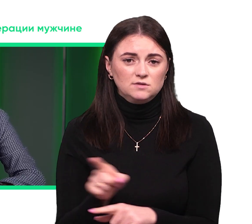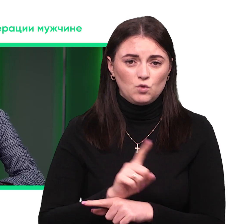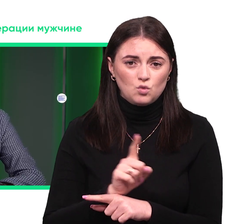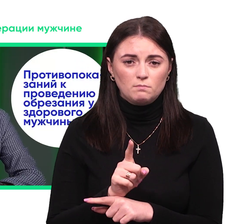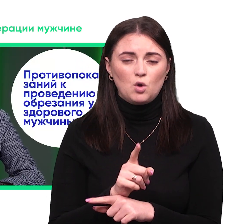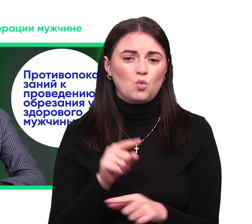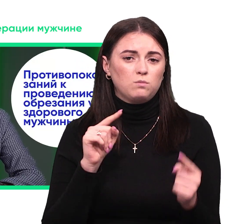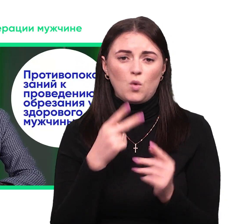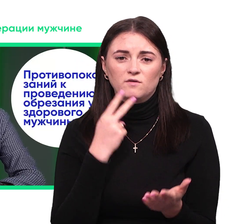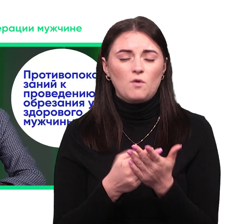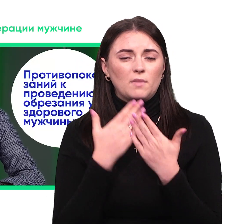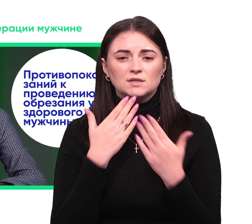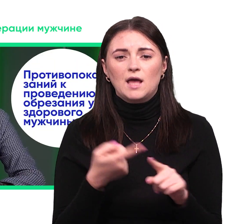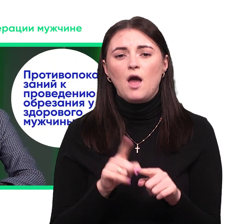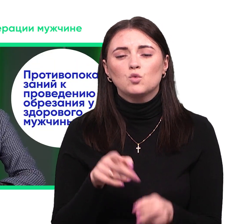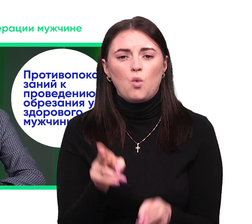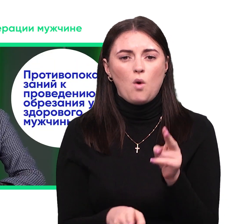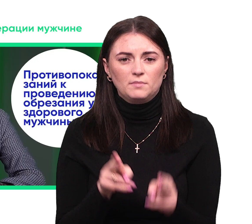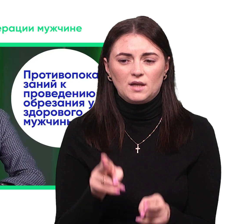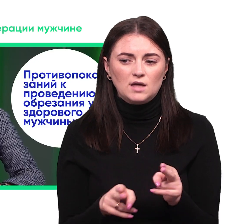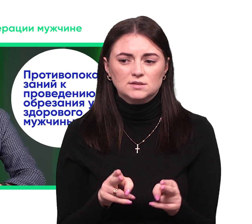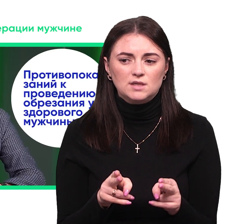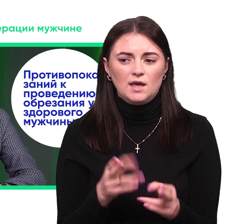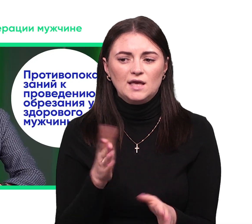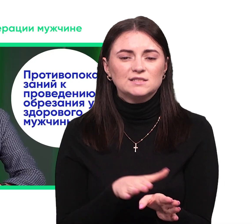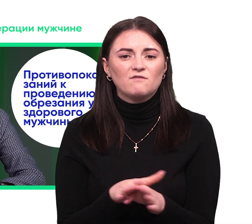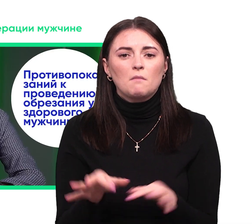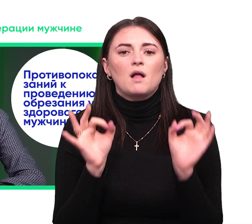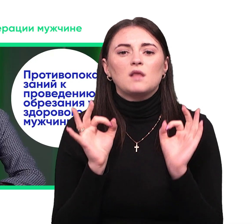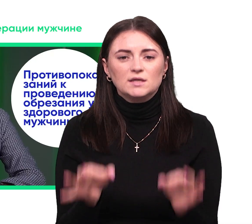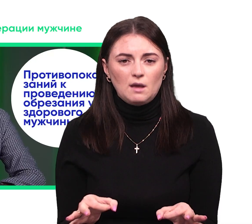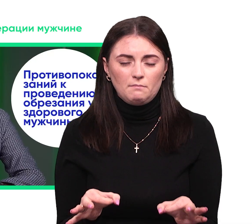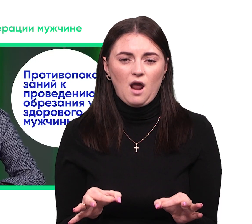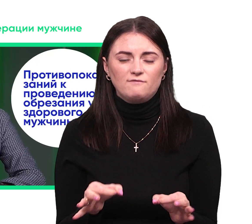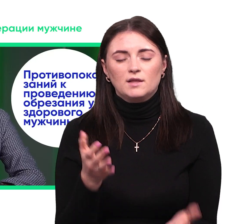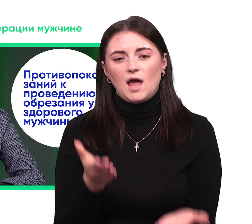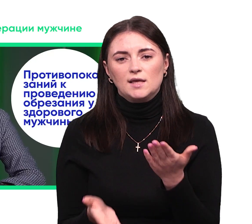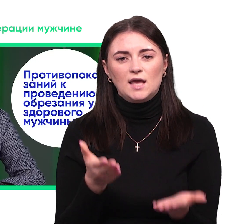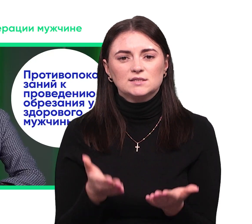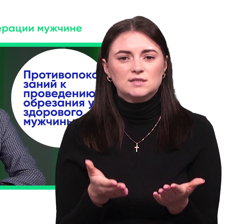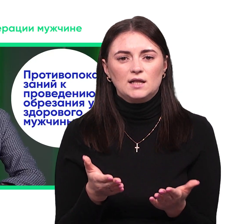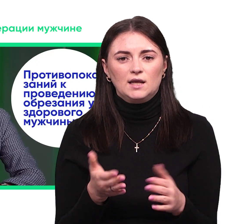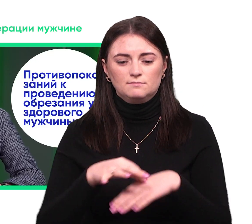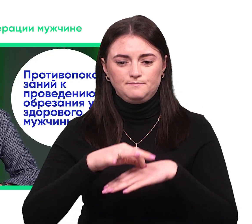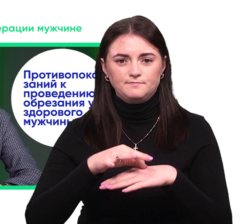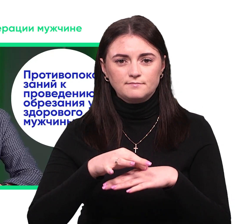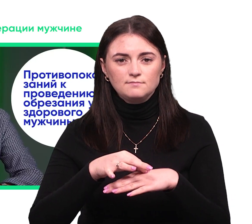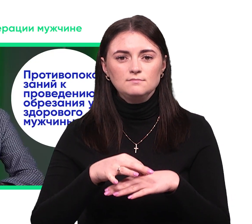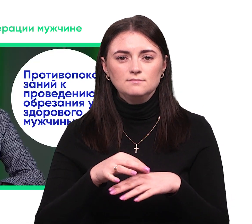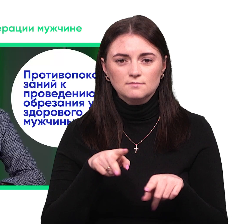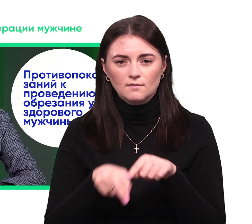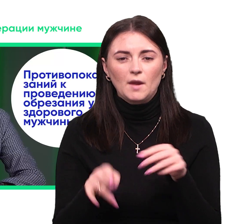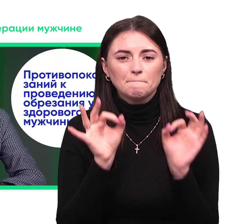то противопоказаний нет. Эта операция, если она выполняется правильно, если крайняя плоть обрезана